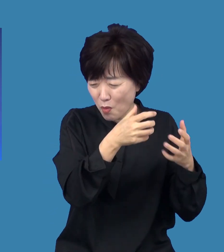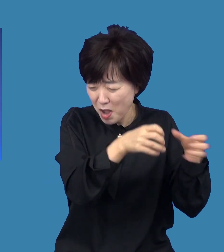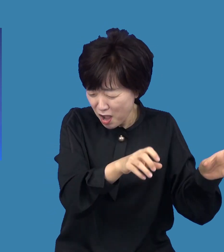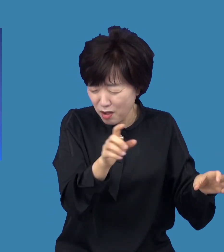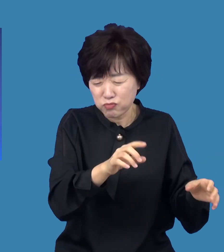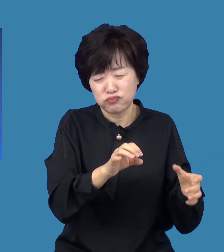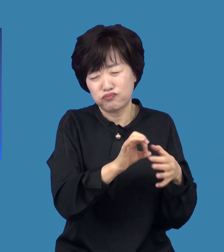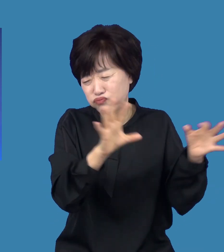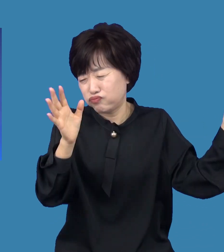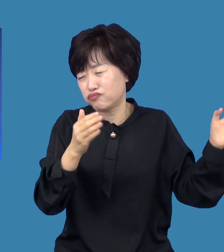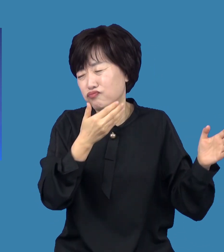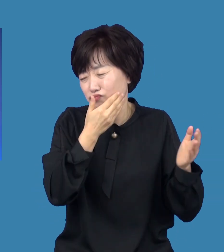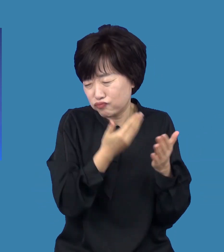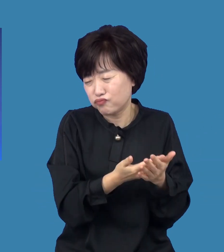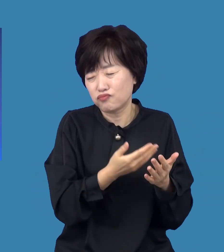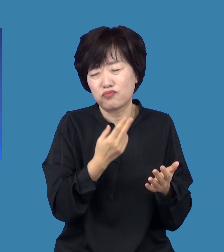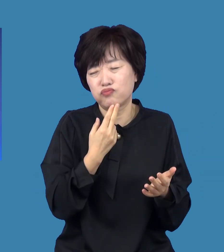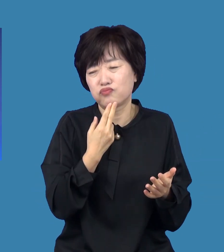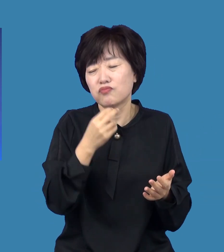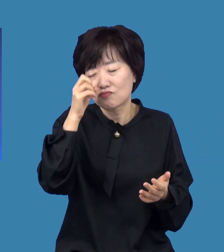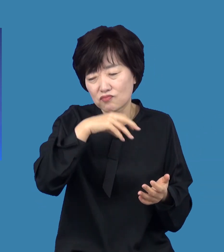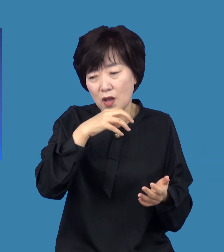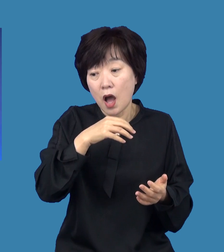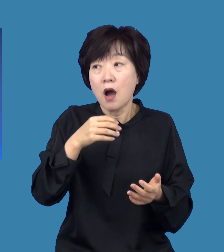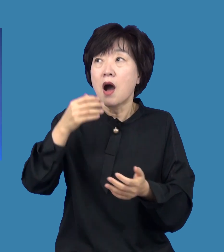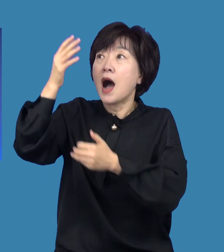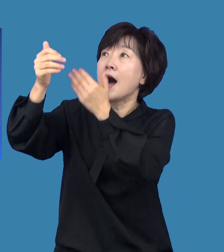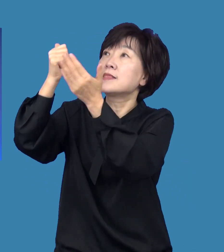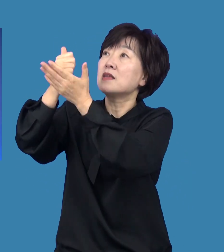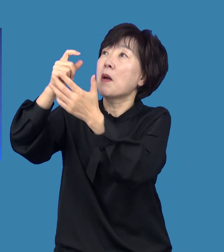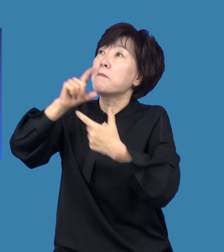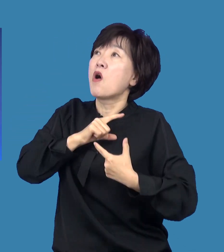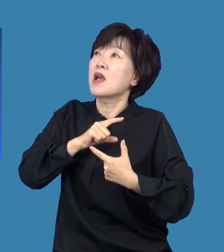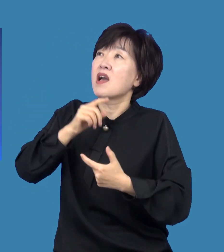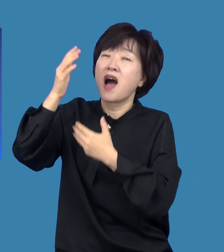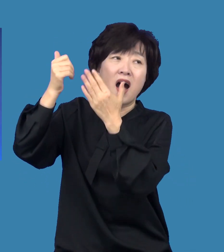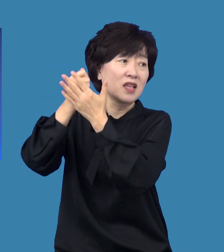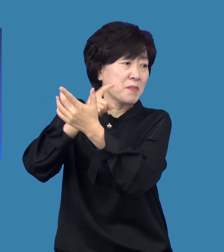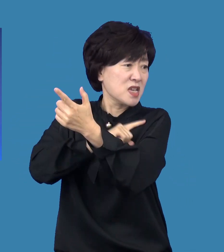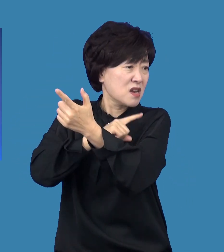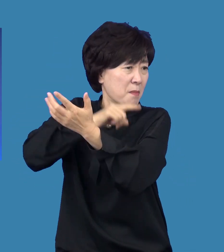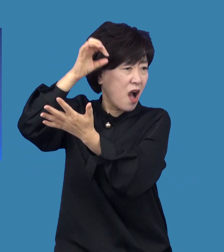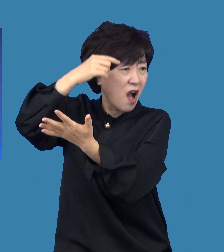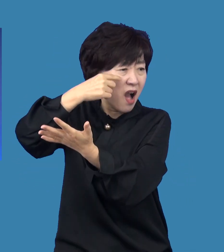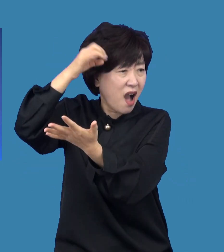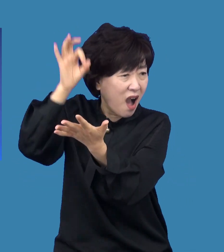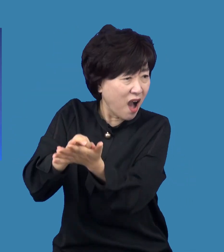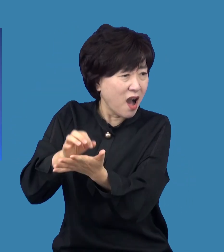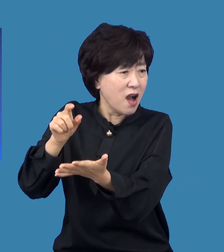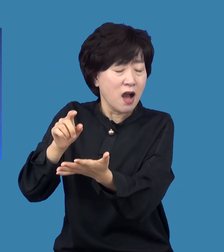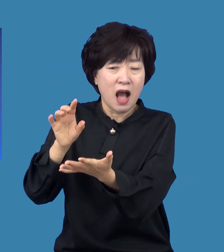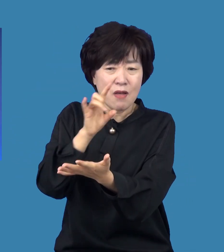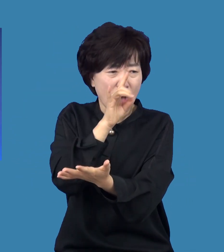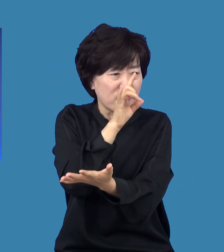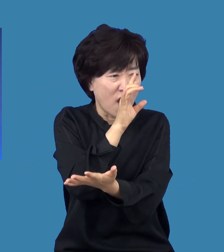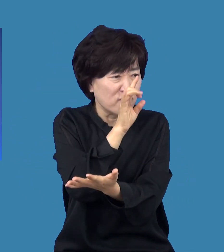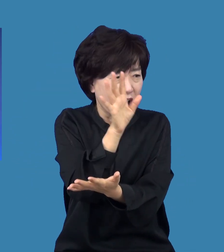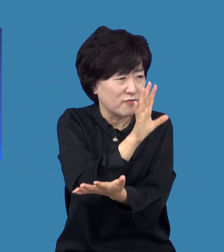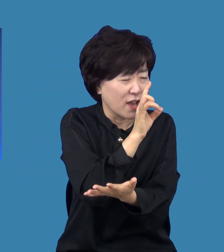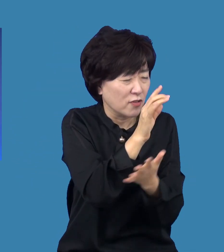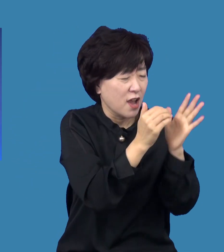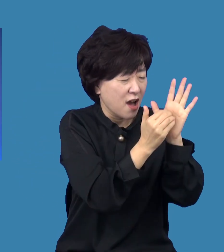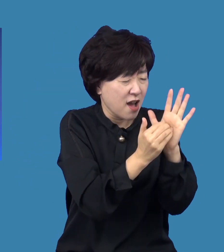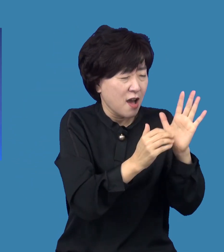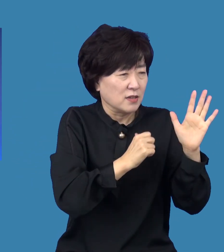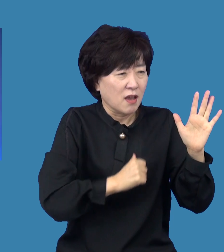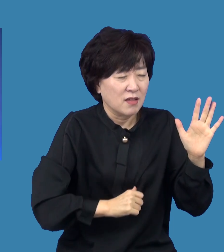그렇지만 하나님의 명예가, 하나님의 이름이 떨어지는 거에 대해서는요 제 안에 막 견딜 수 없고 참을 수 없는 게 있어요.